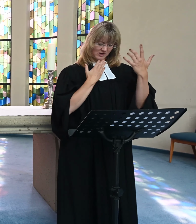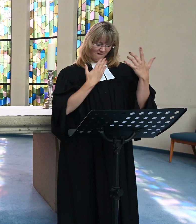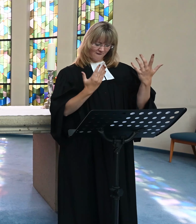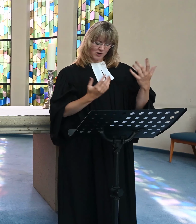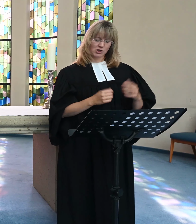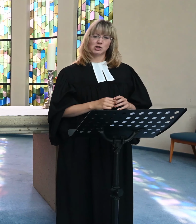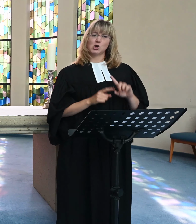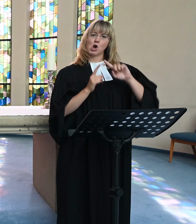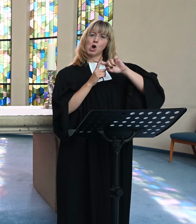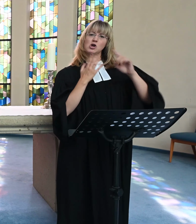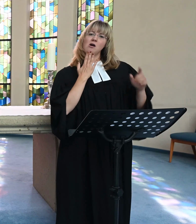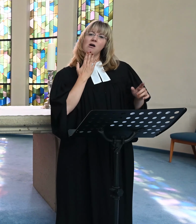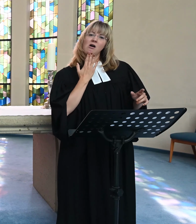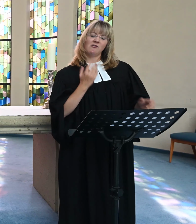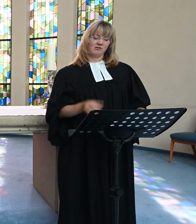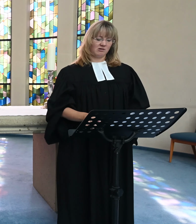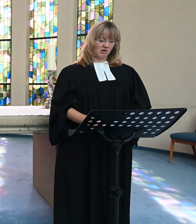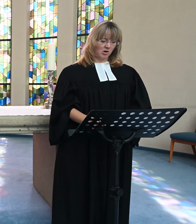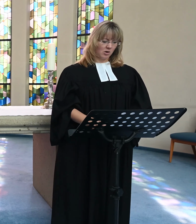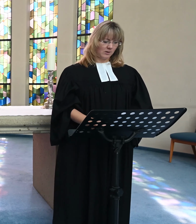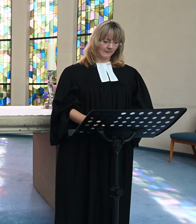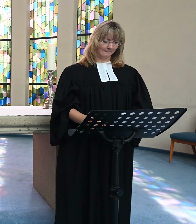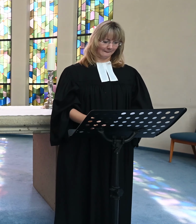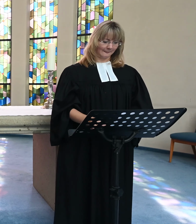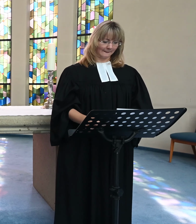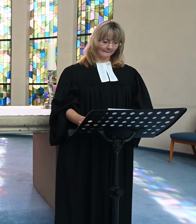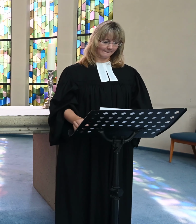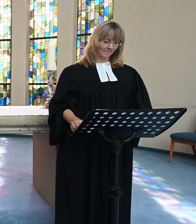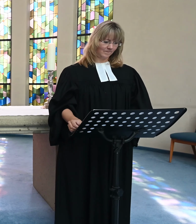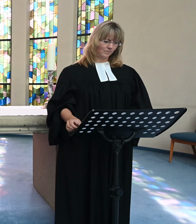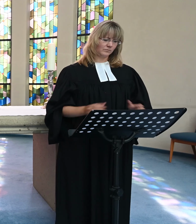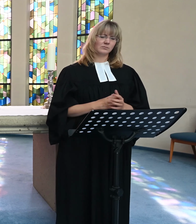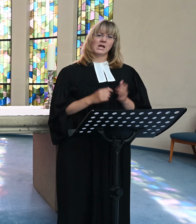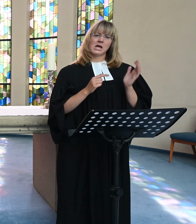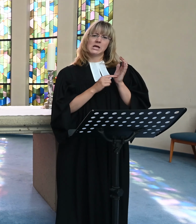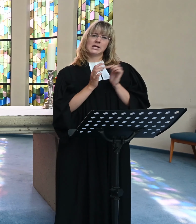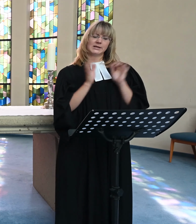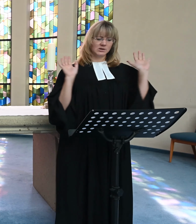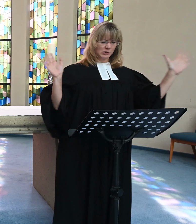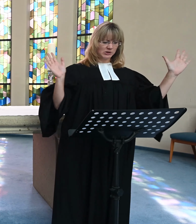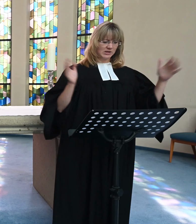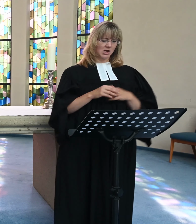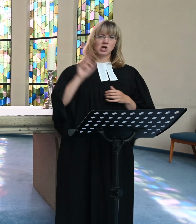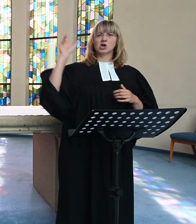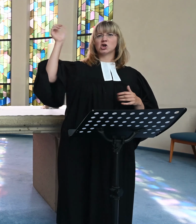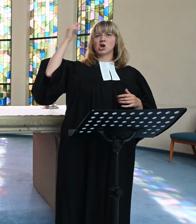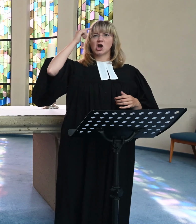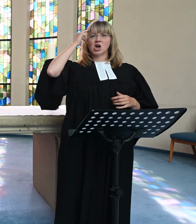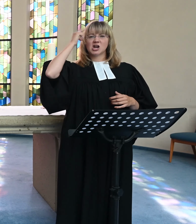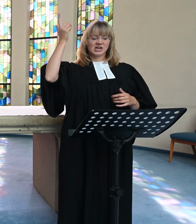Das Vaterunser, trotz all unserer Anmerkungen, die wir persönlich dazu haben mögen, dennoch